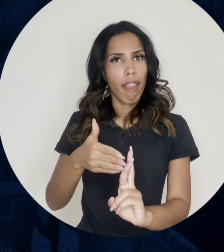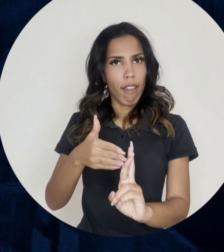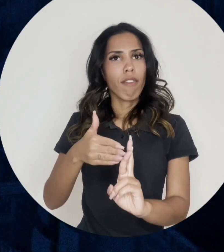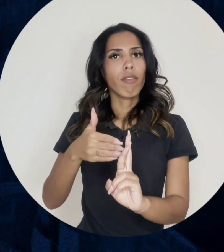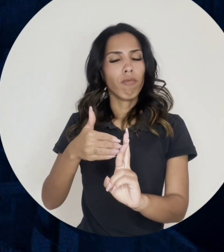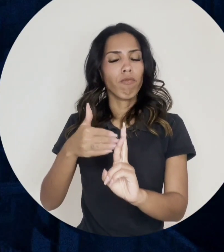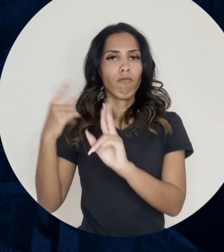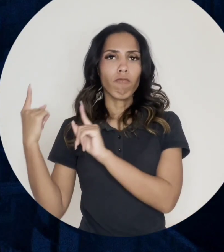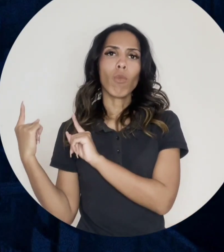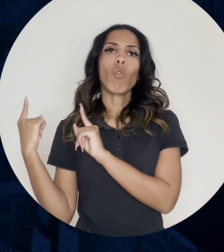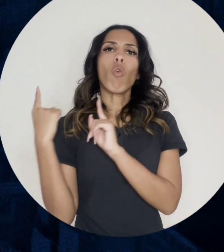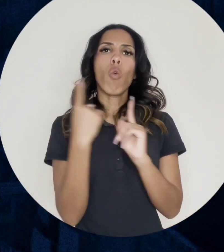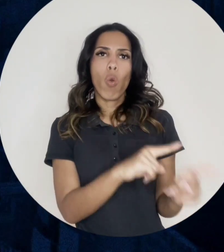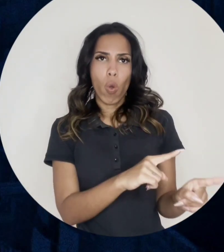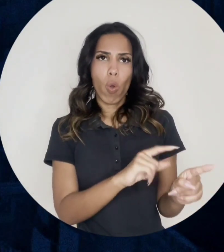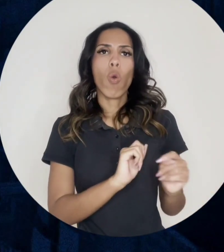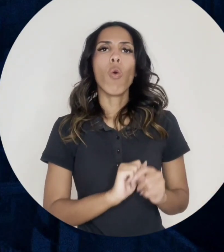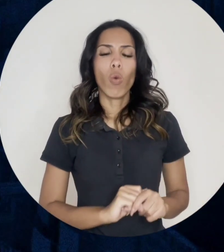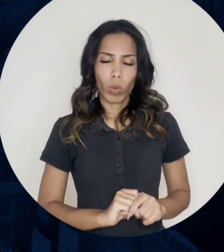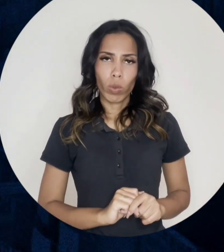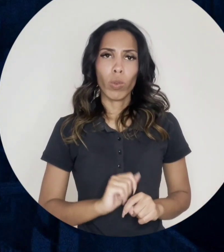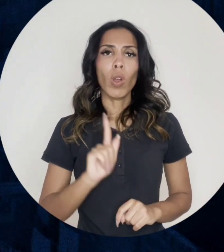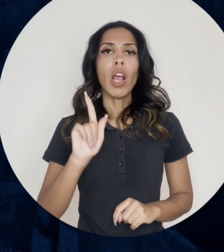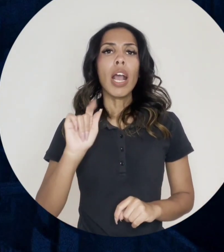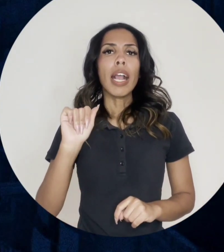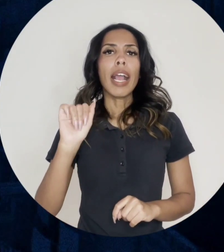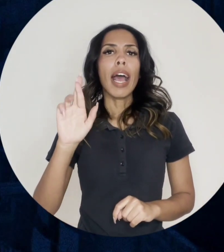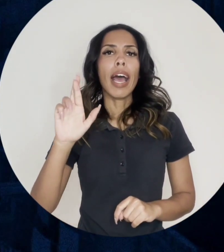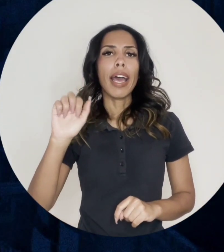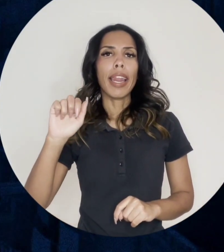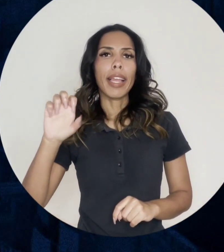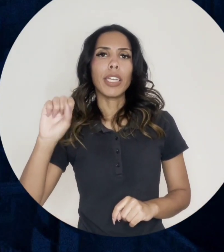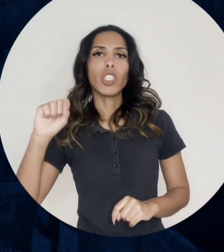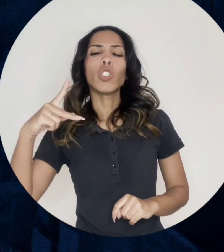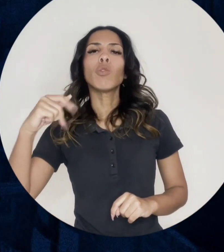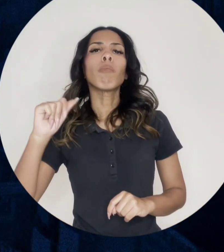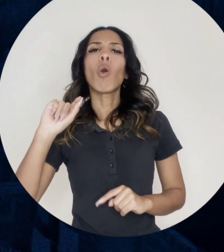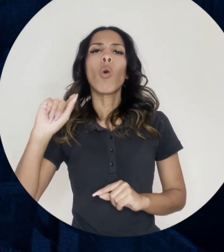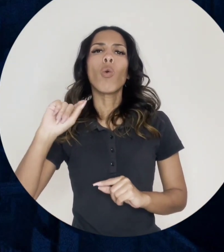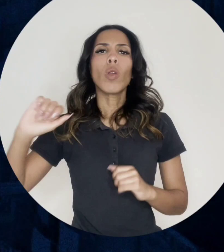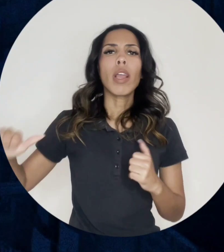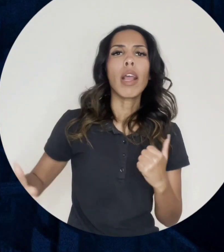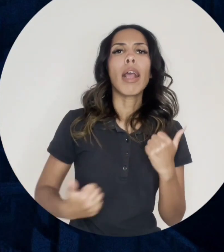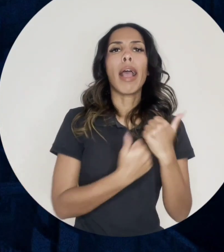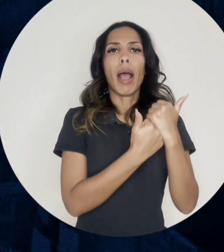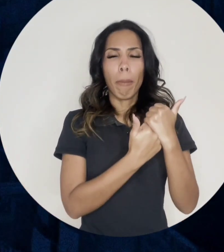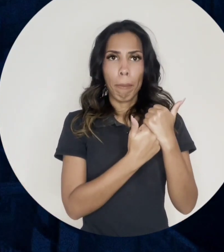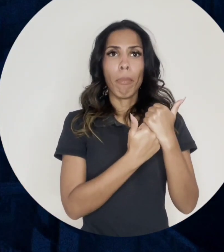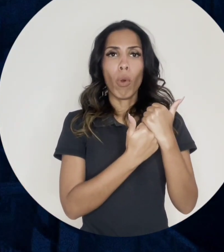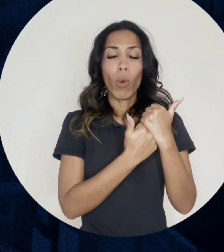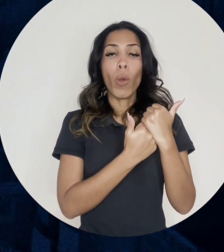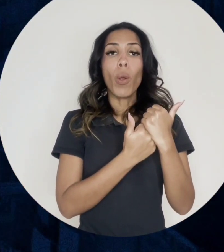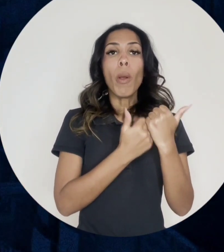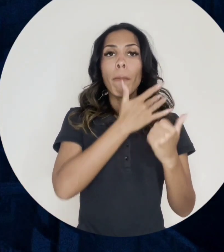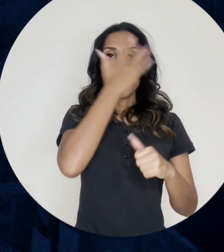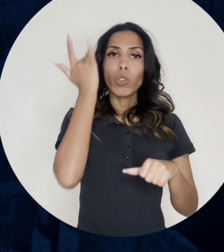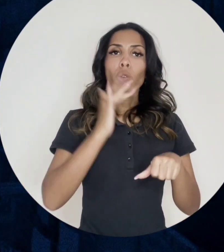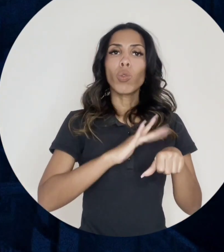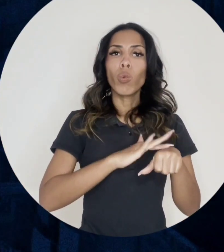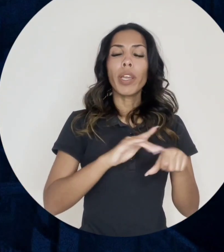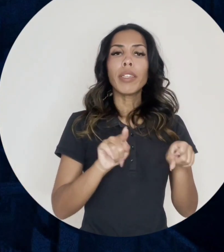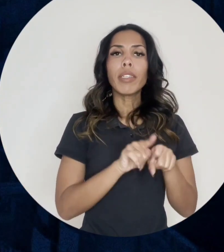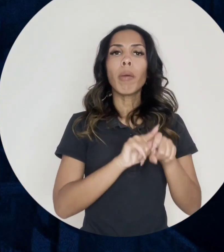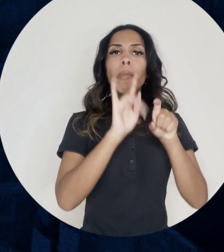essa mazela social com o GAESPA, grupo de apoio aos pacientes e ex-pacientes de tuberculose da Rocinha. Eu